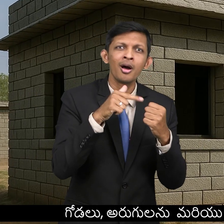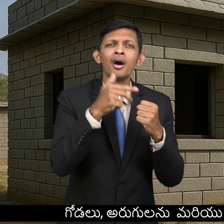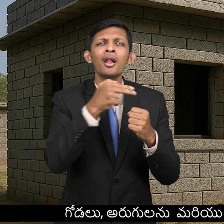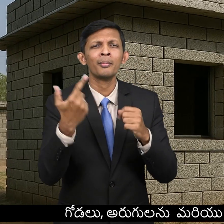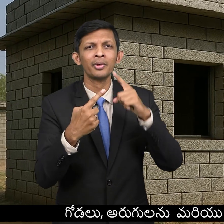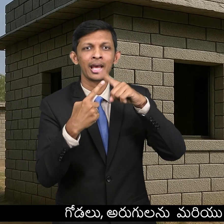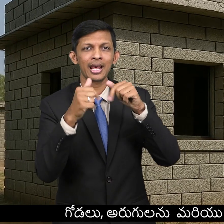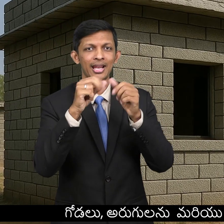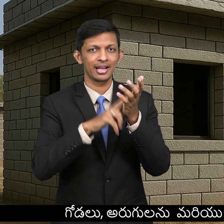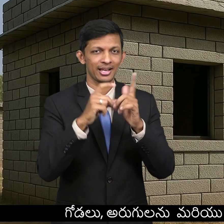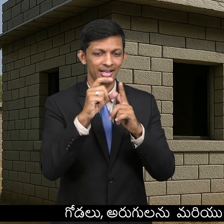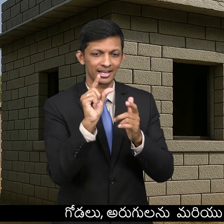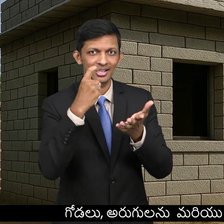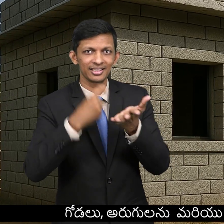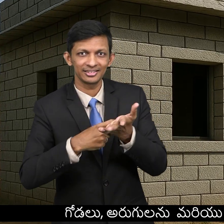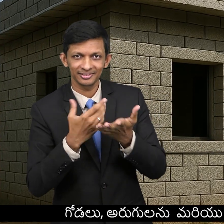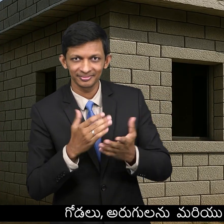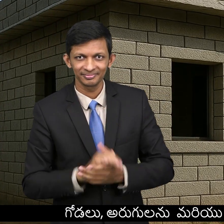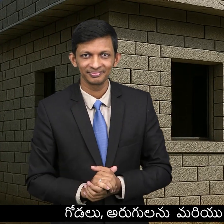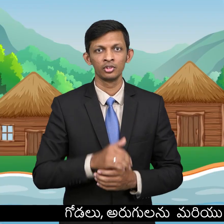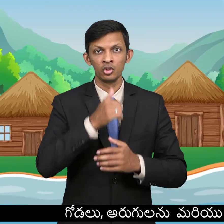కూడా రాళ్లతో నిర్మిస్తారు.